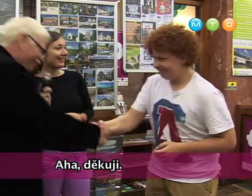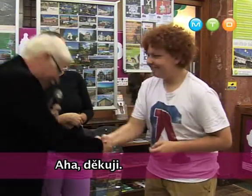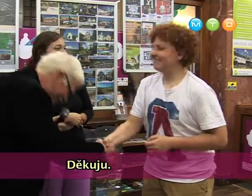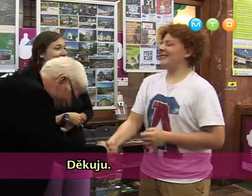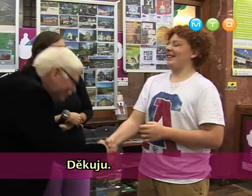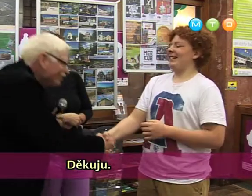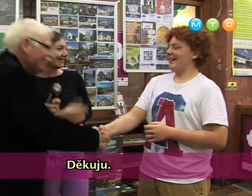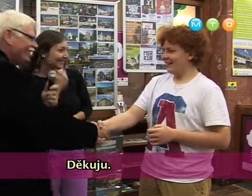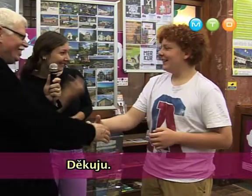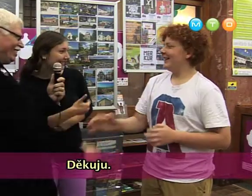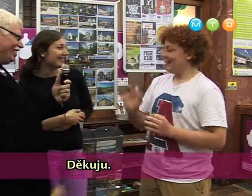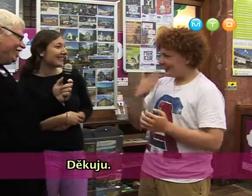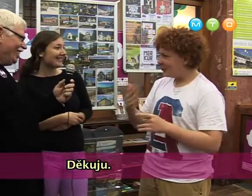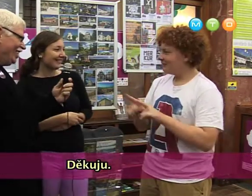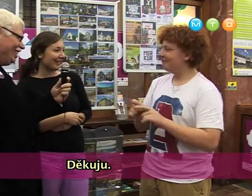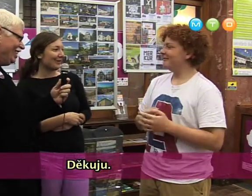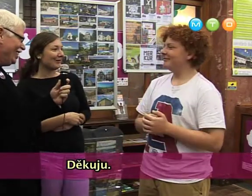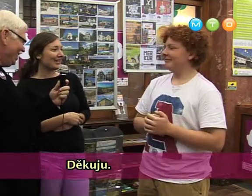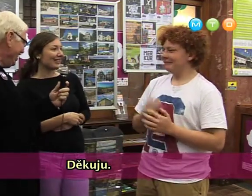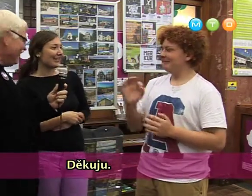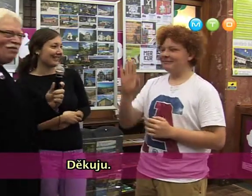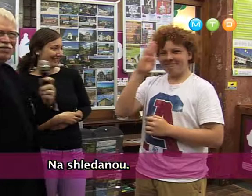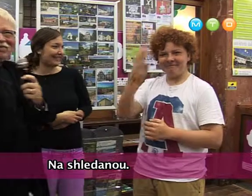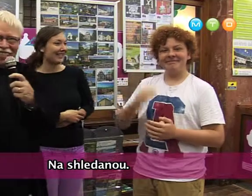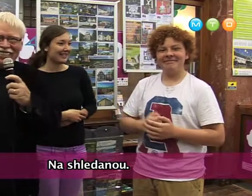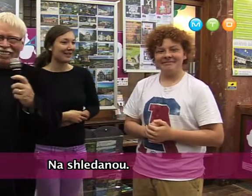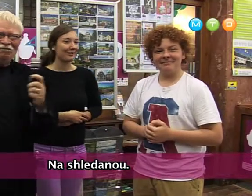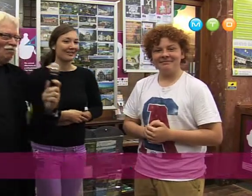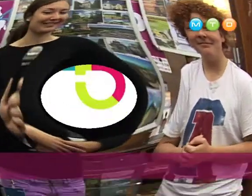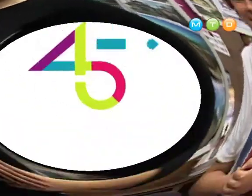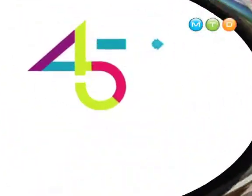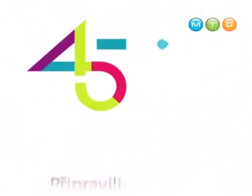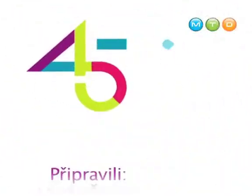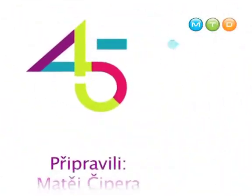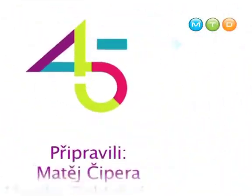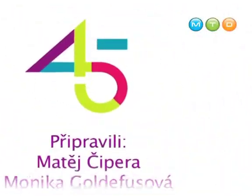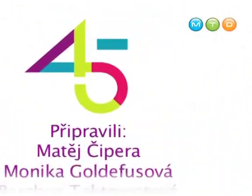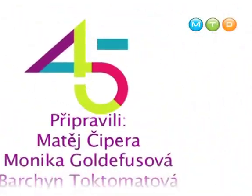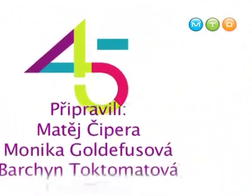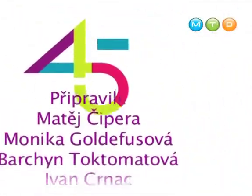Děkuju. Děkuju. Děkuju.